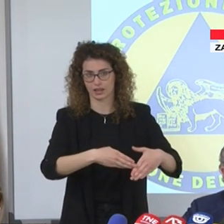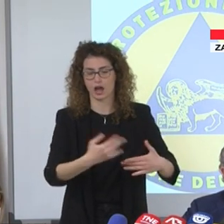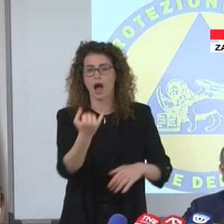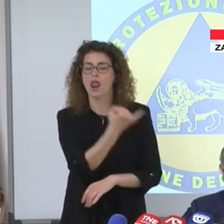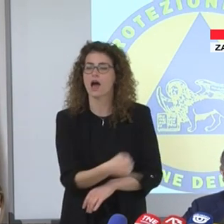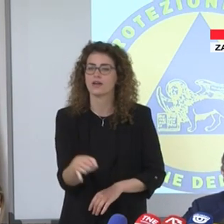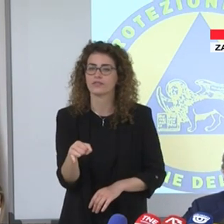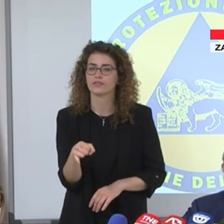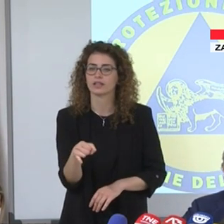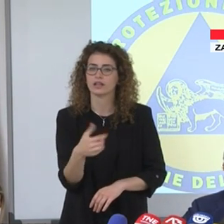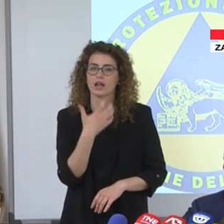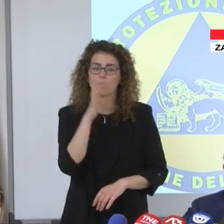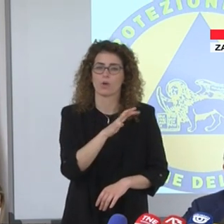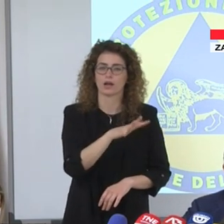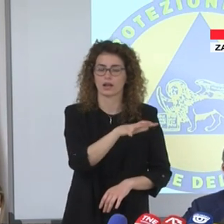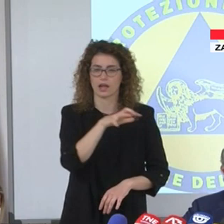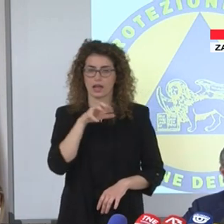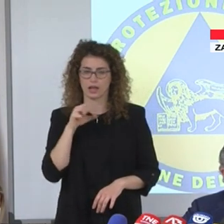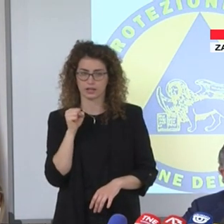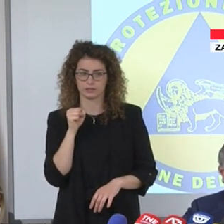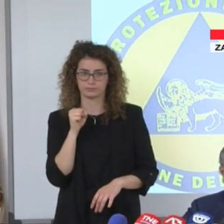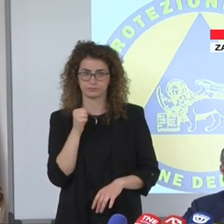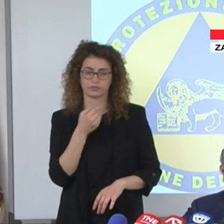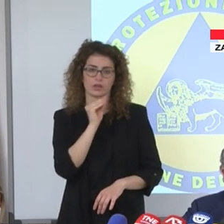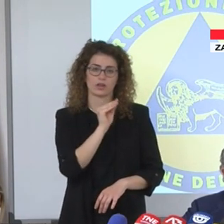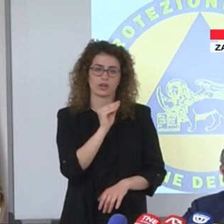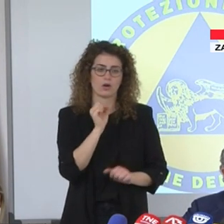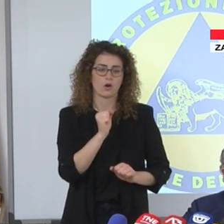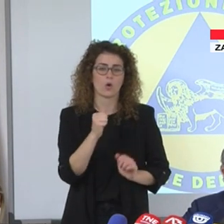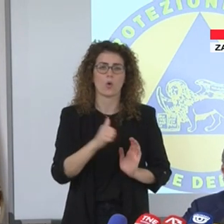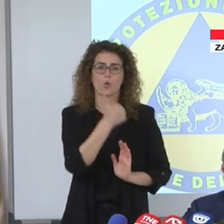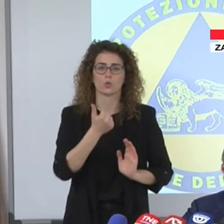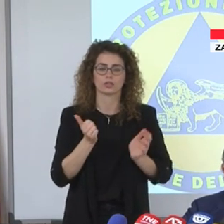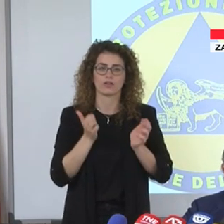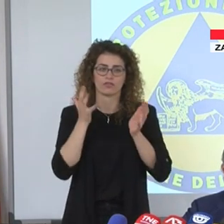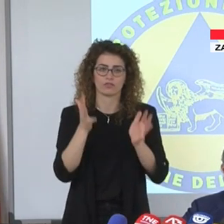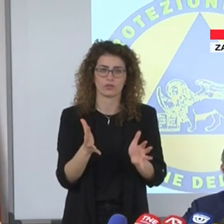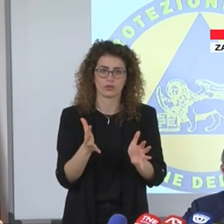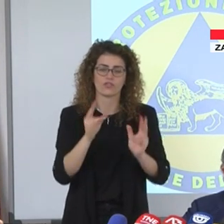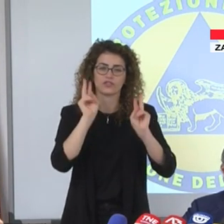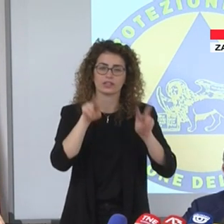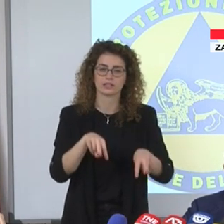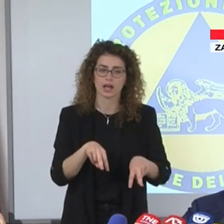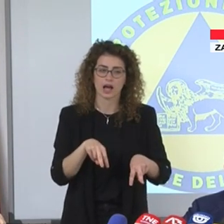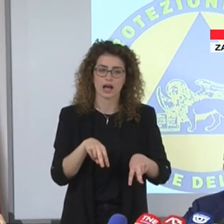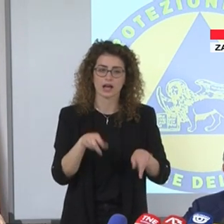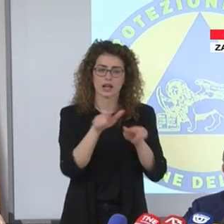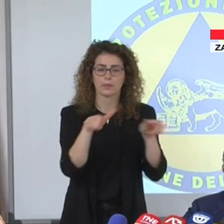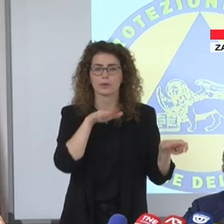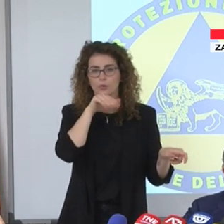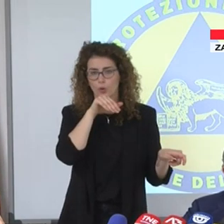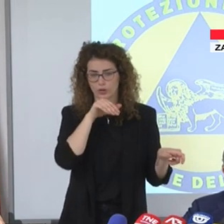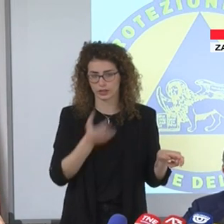Alla fine ho ritirato la querela e gli ho chiesto di fare un anno di volontariato a visitare pazienti